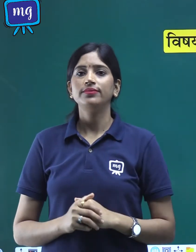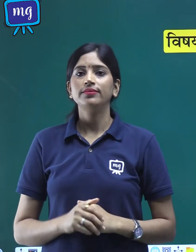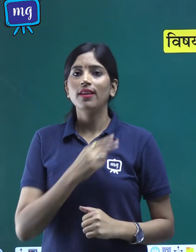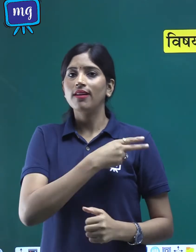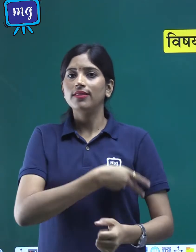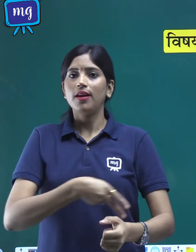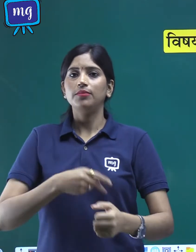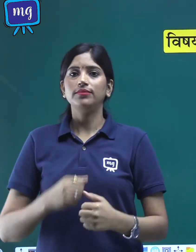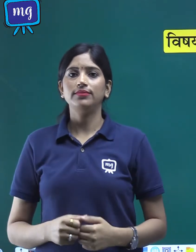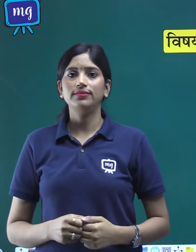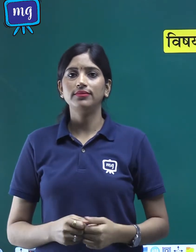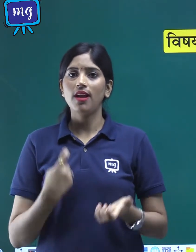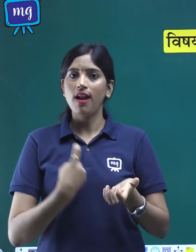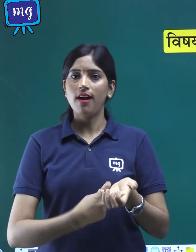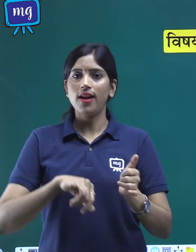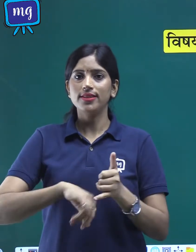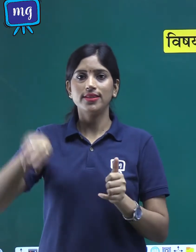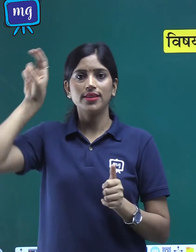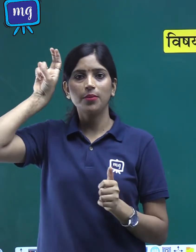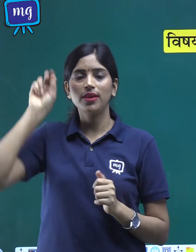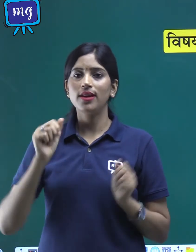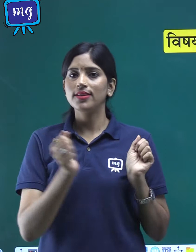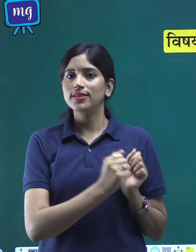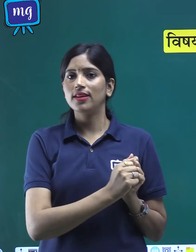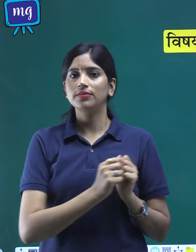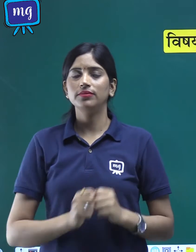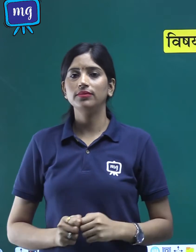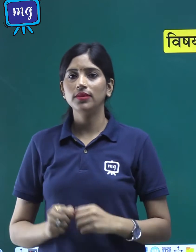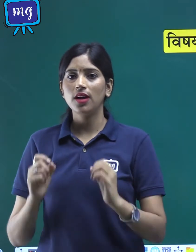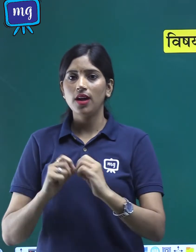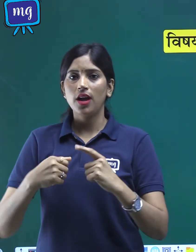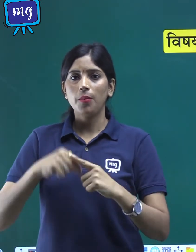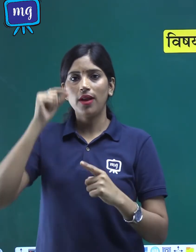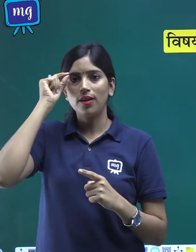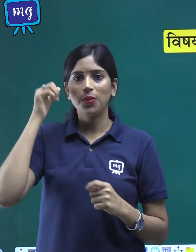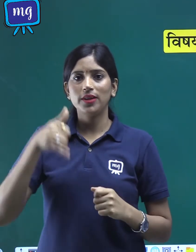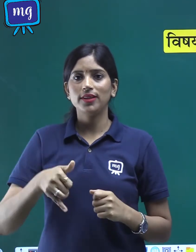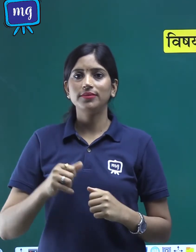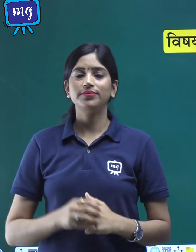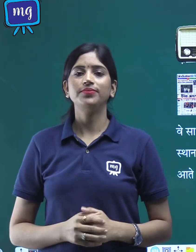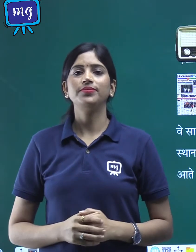मेरा नाम राजेश शर्मा, मेरे साथ बाला कुमारी हैं।